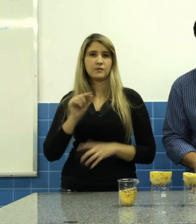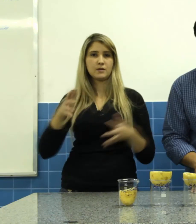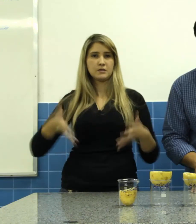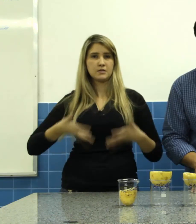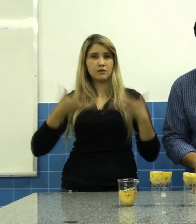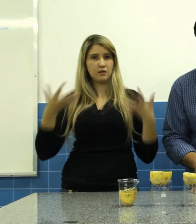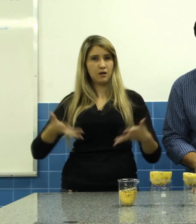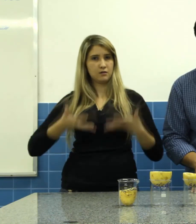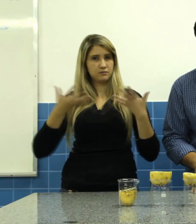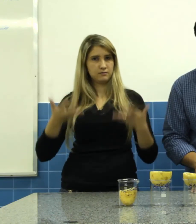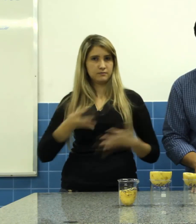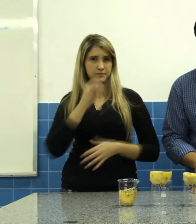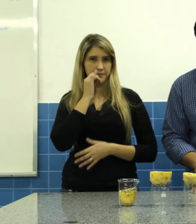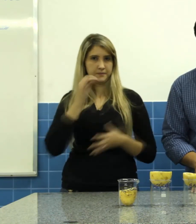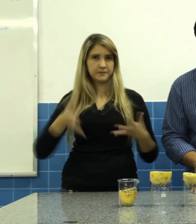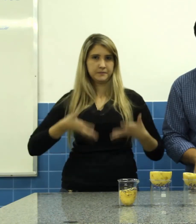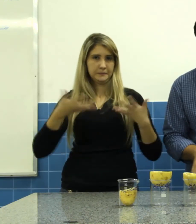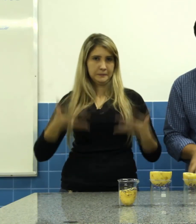salada.